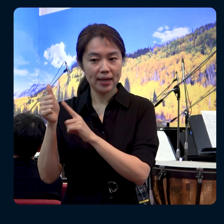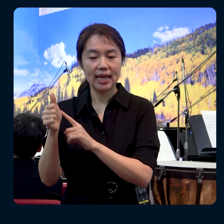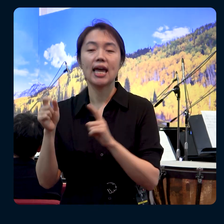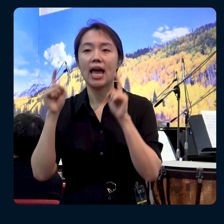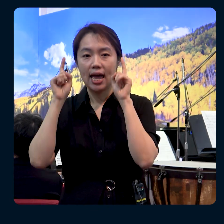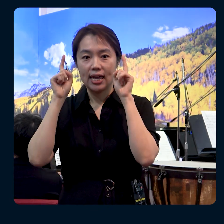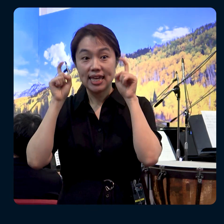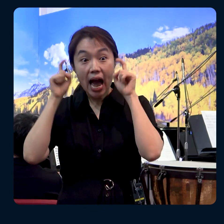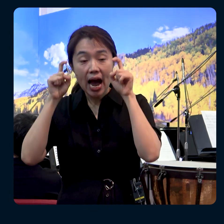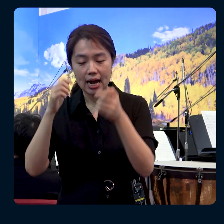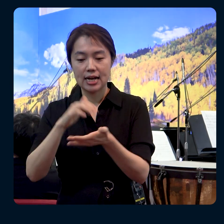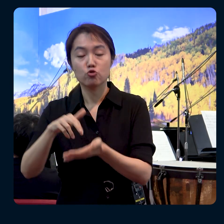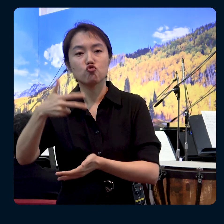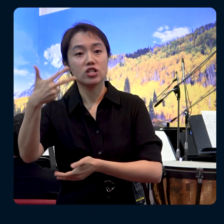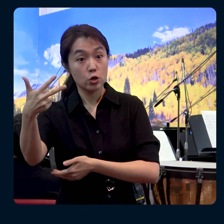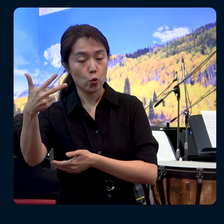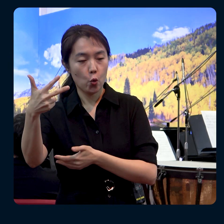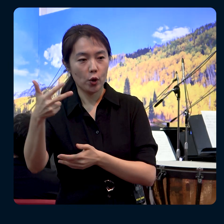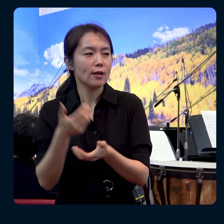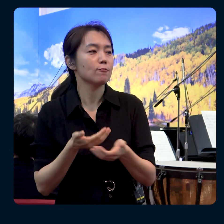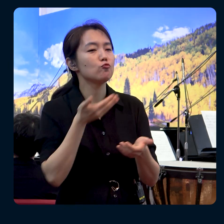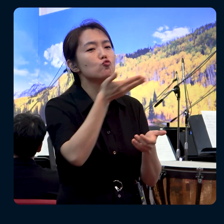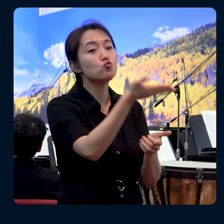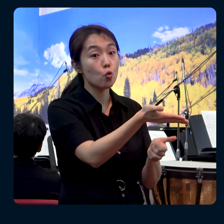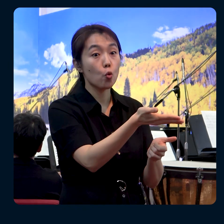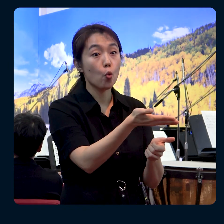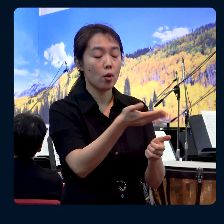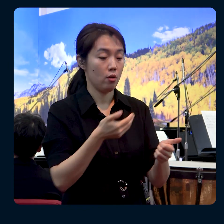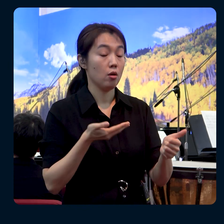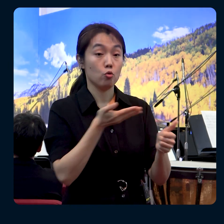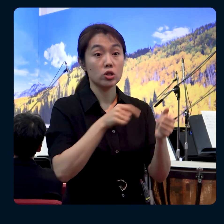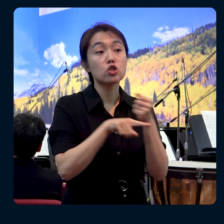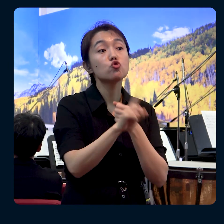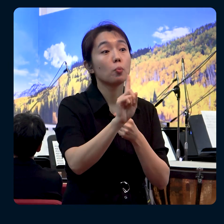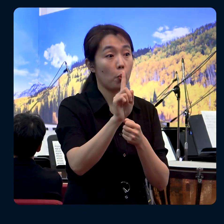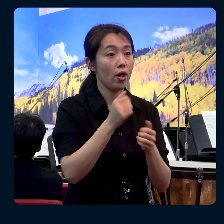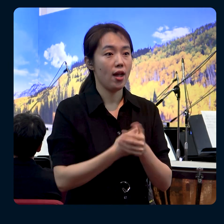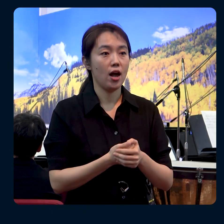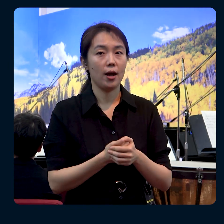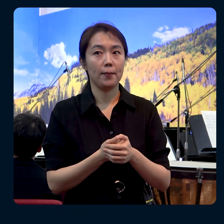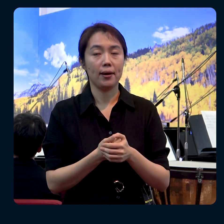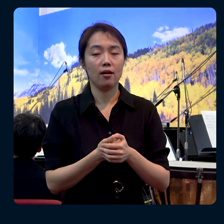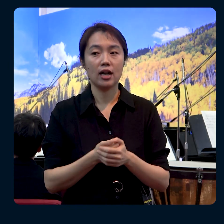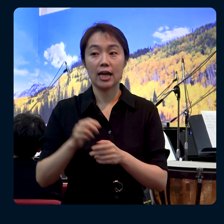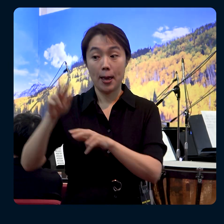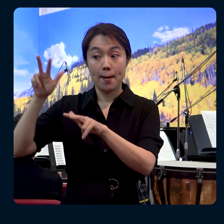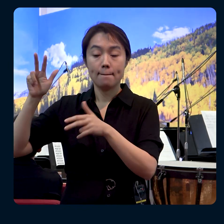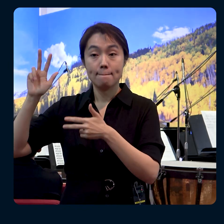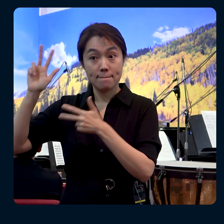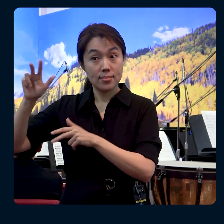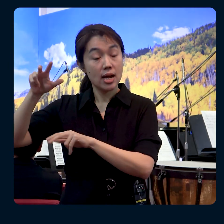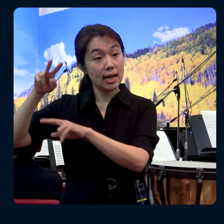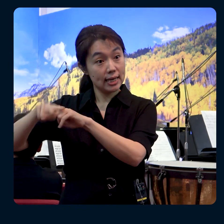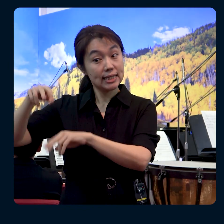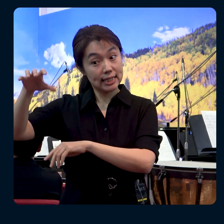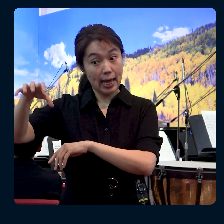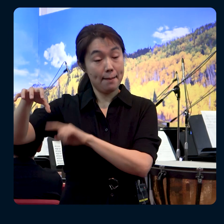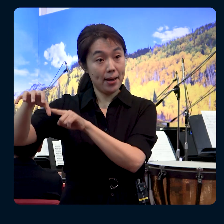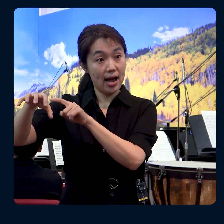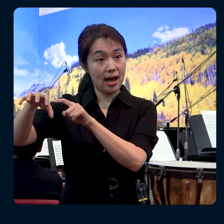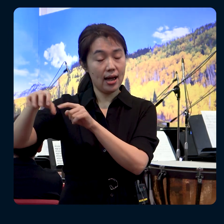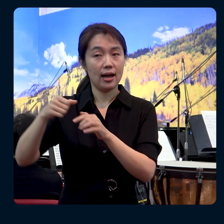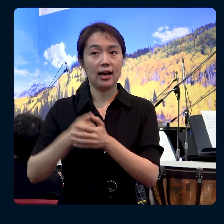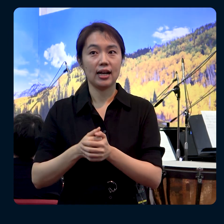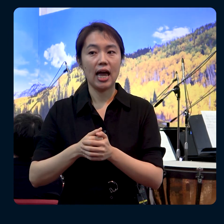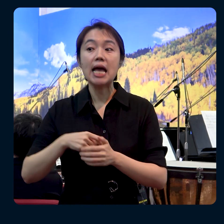따로 떼어줍니다. 그러면서 이게 뭐냐 그랬더니, 이것은 바로 이 브엘세바, 그 땅에